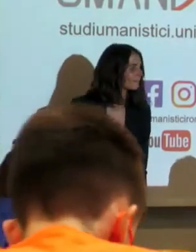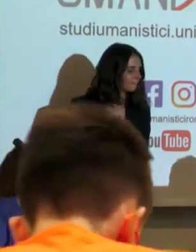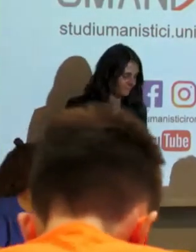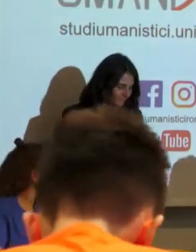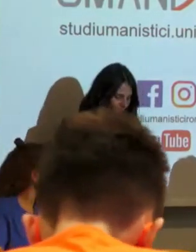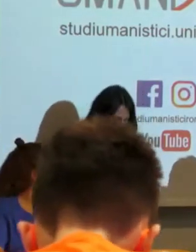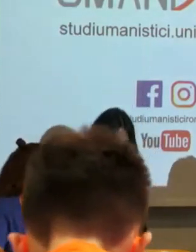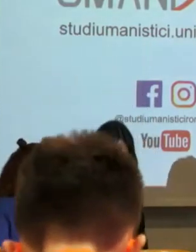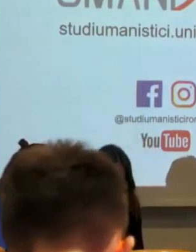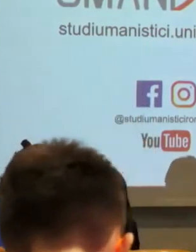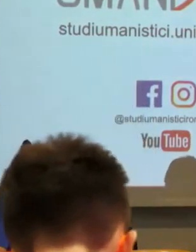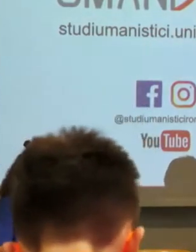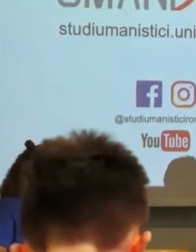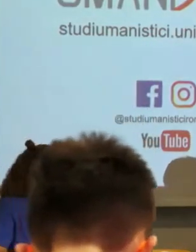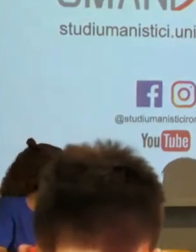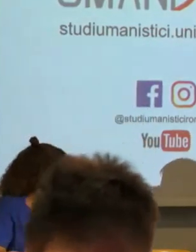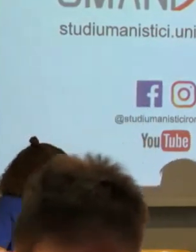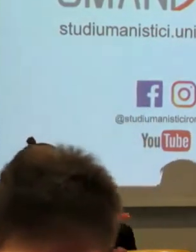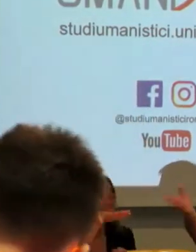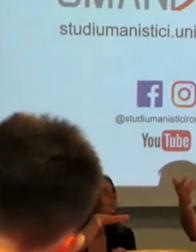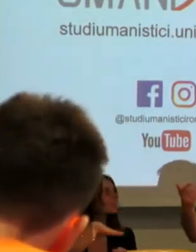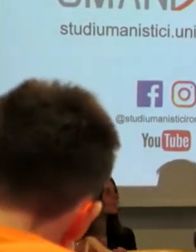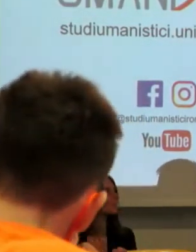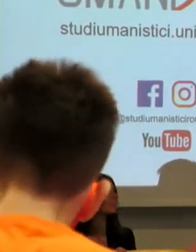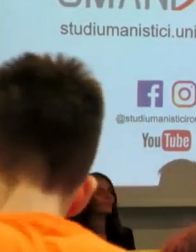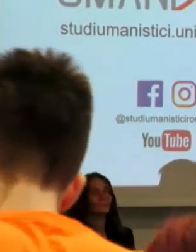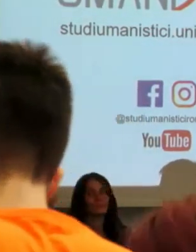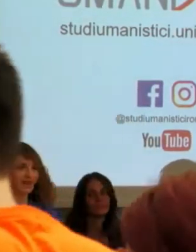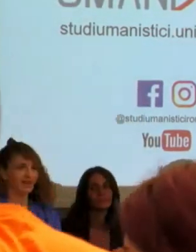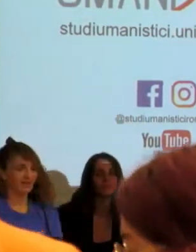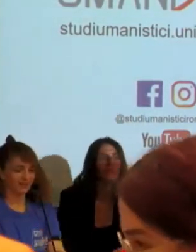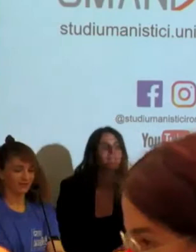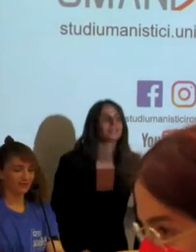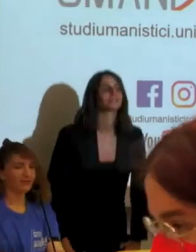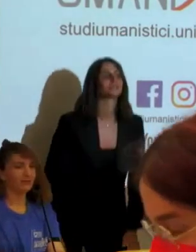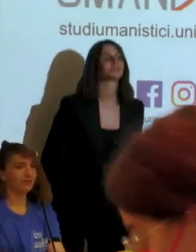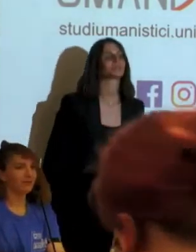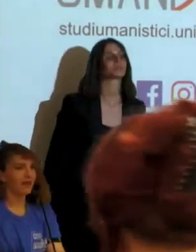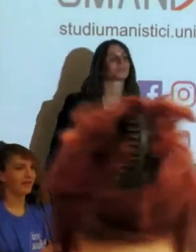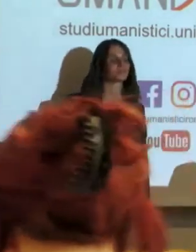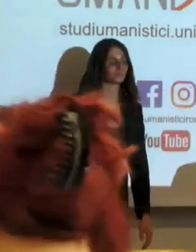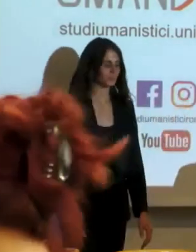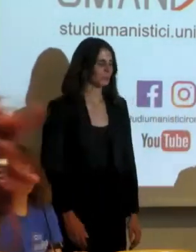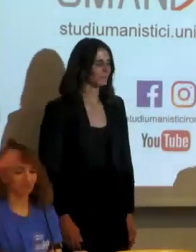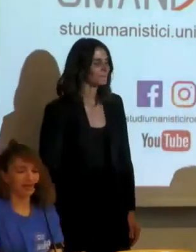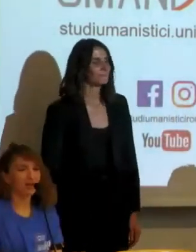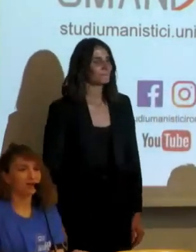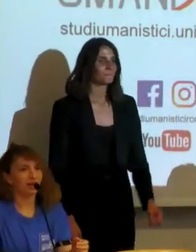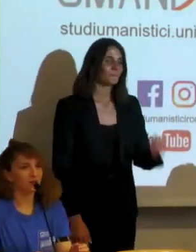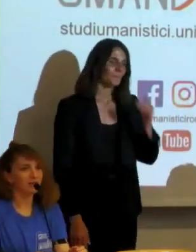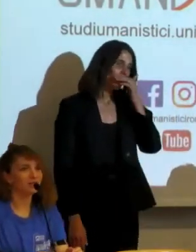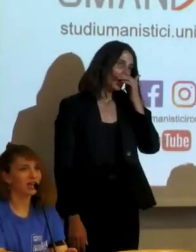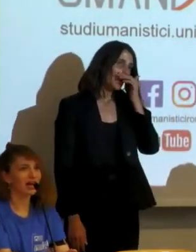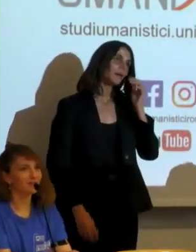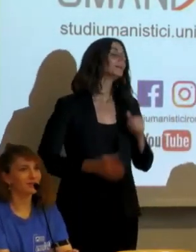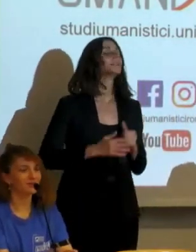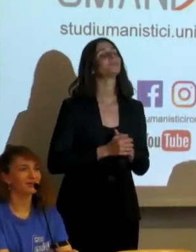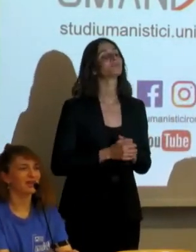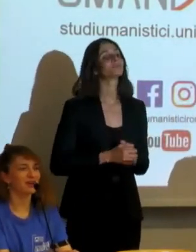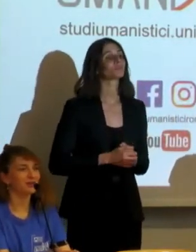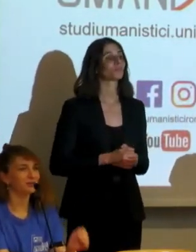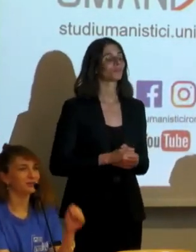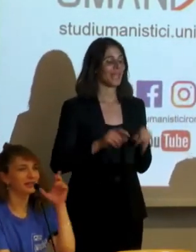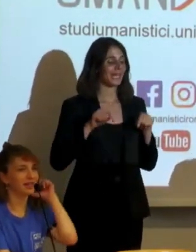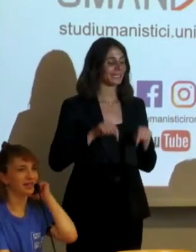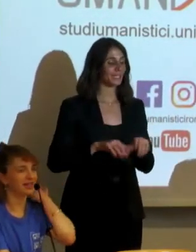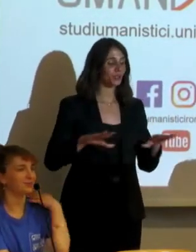Ma tu comincia. Bene, allora cominciamo.